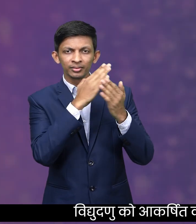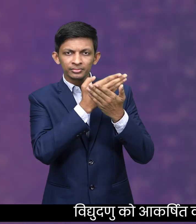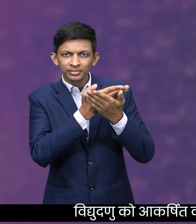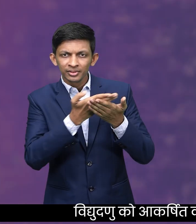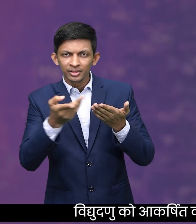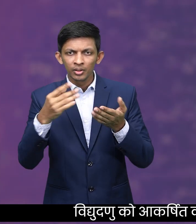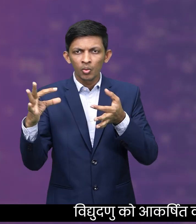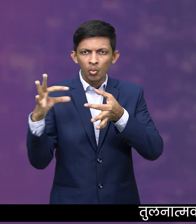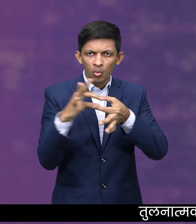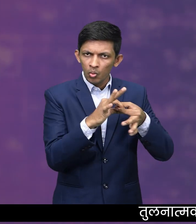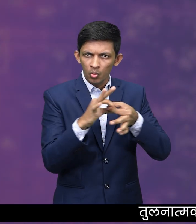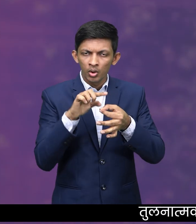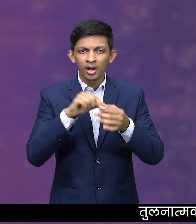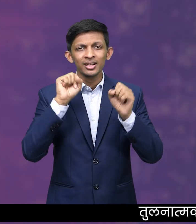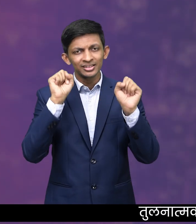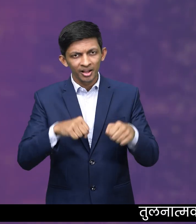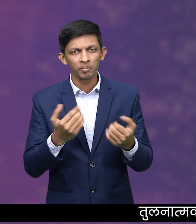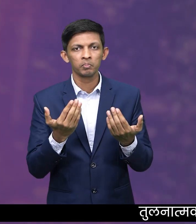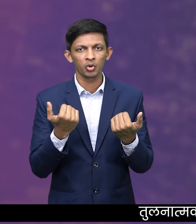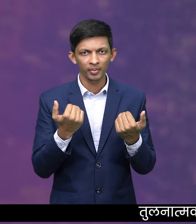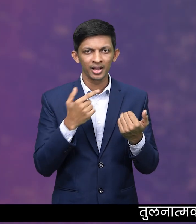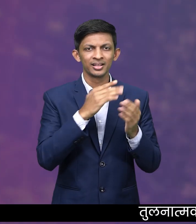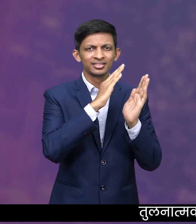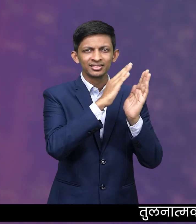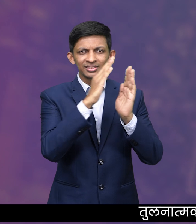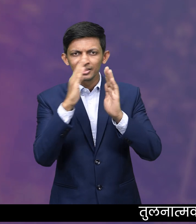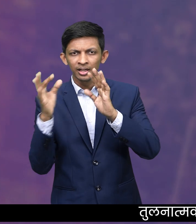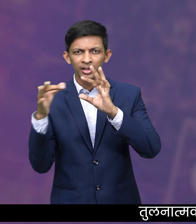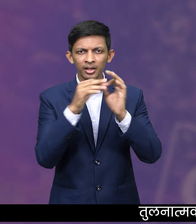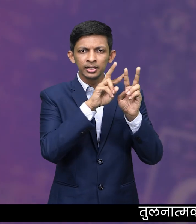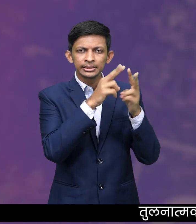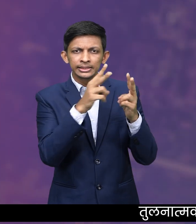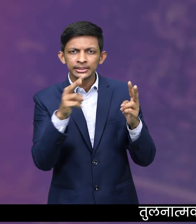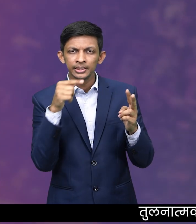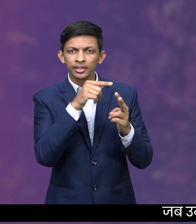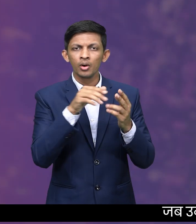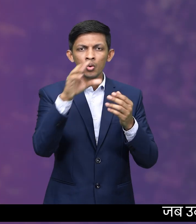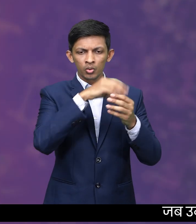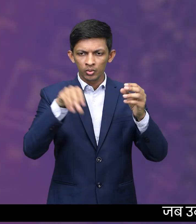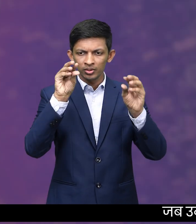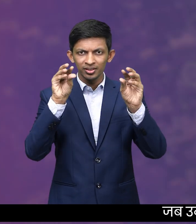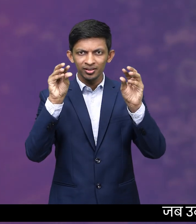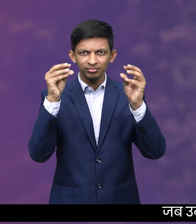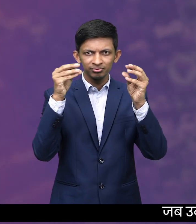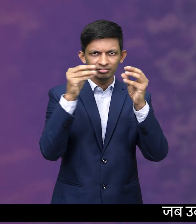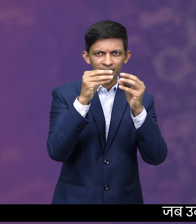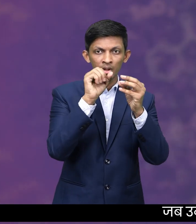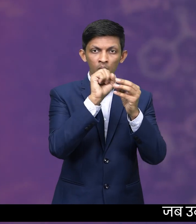से संबंधित तुलनात्मक पैमाने की आवश्यकता रही है जब अनेक परमाणु